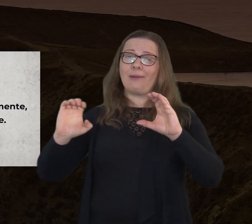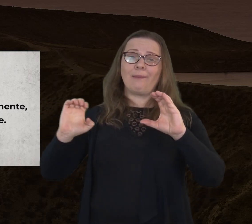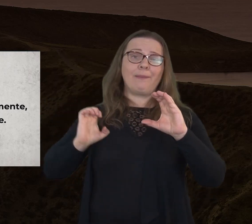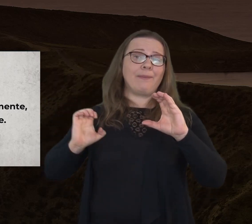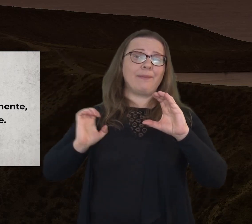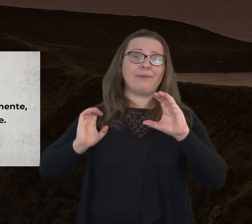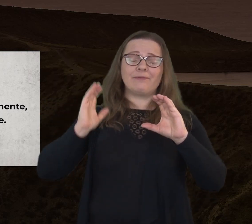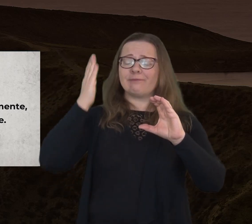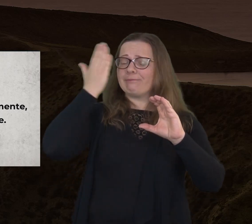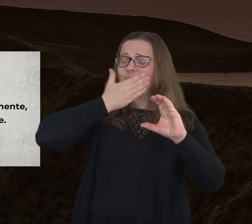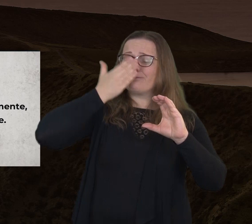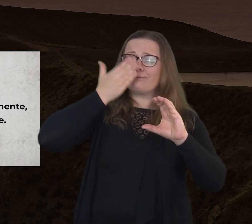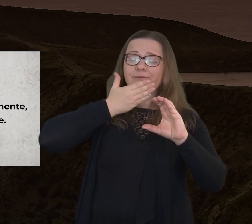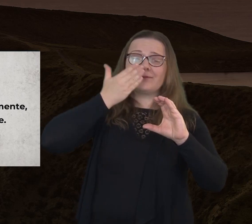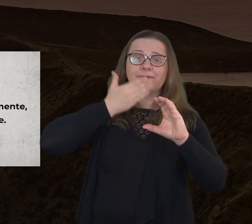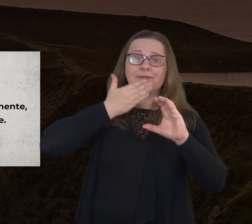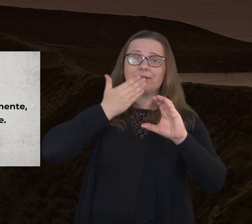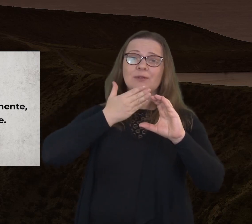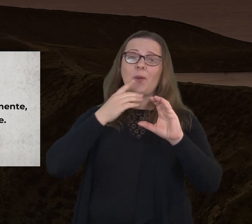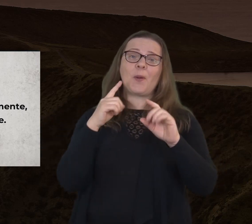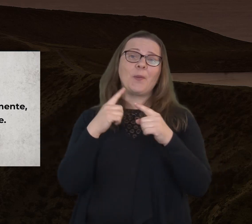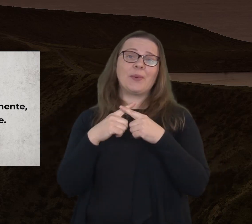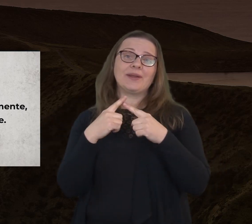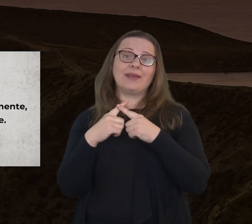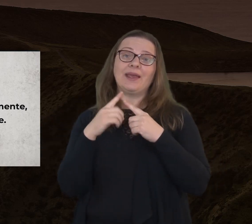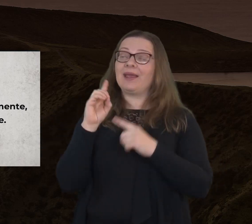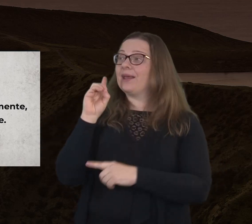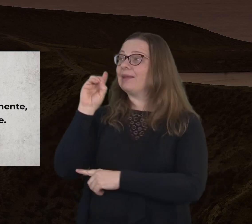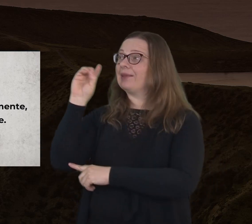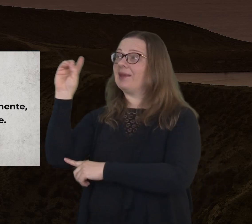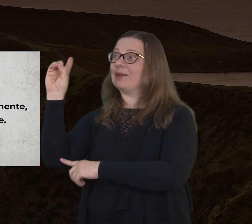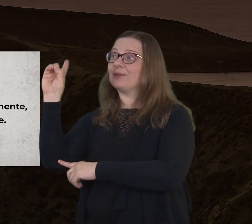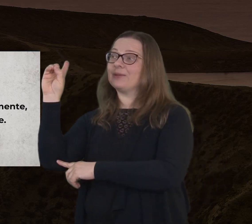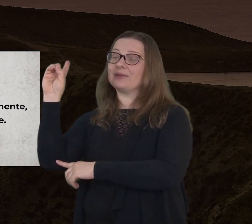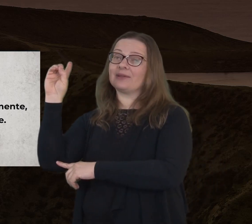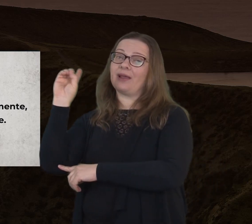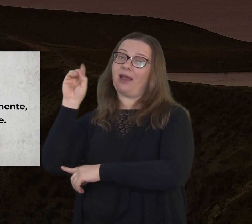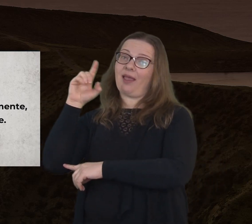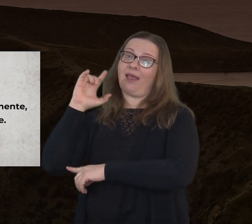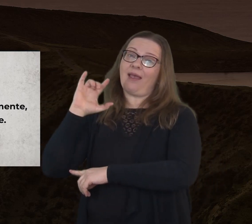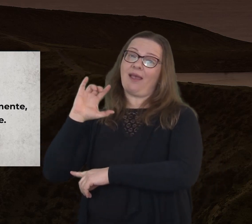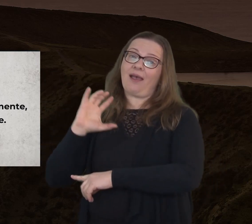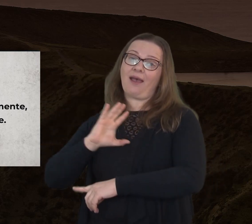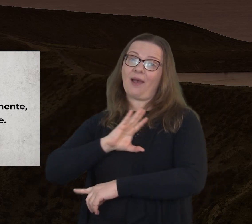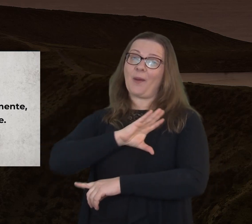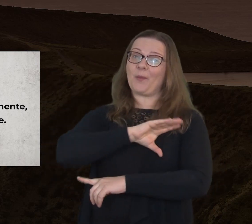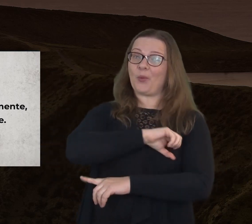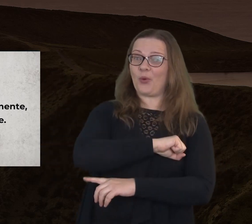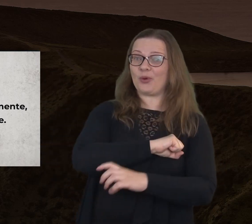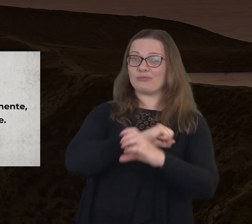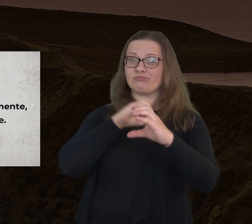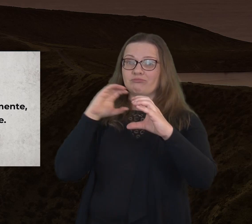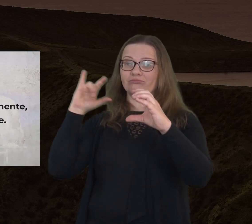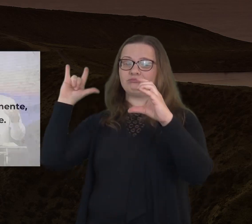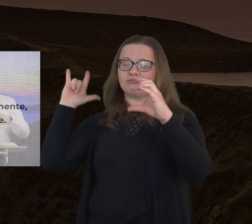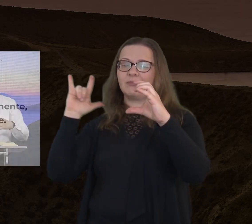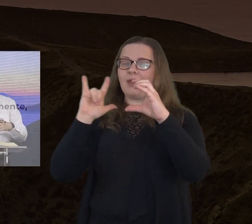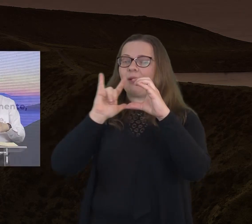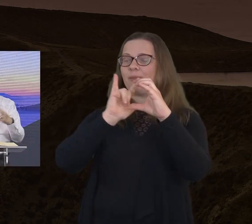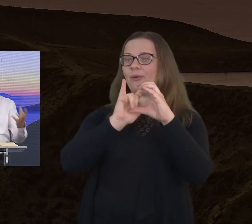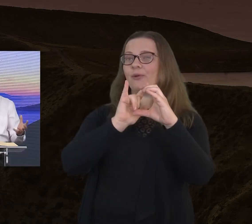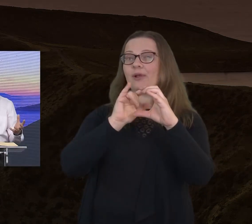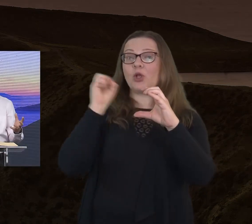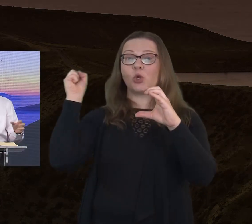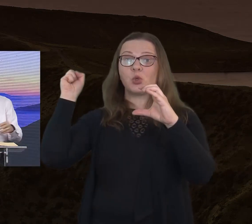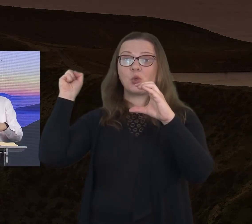atributos invisíveis. Deus é amor, e amor é invisível. Deus é luz, e a luz, né, espiritualmente